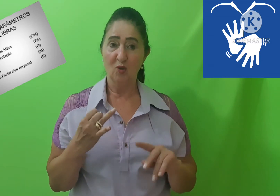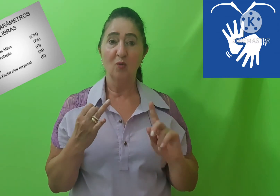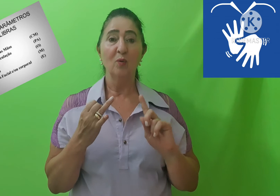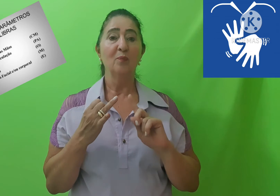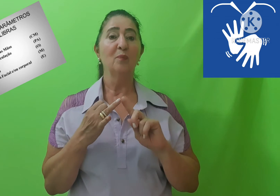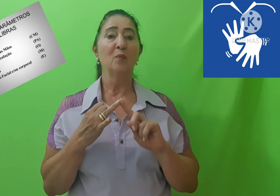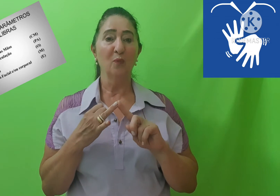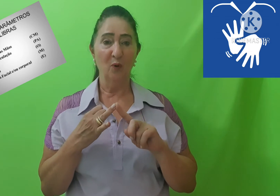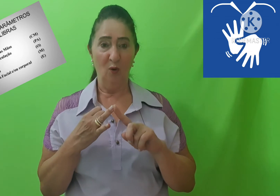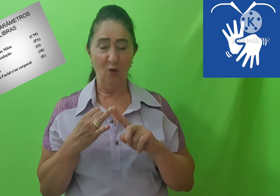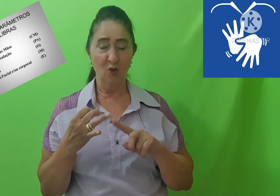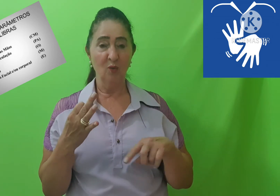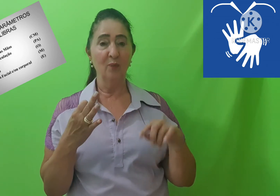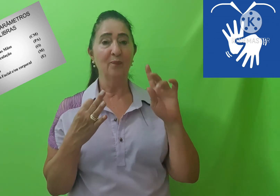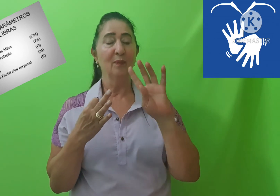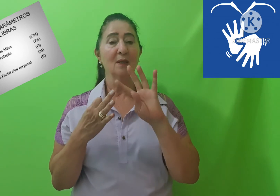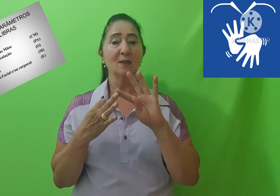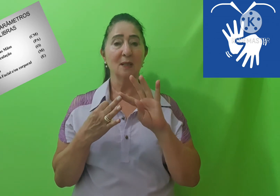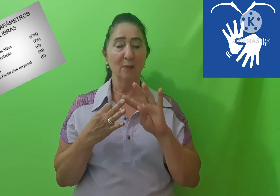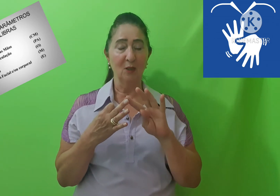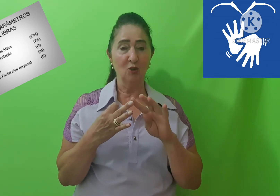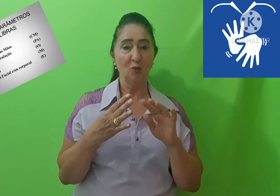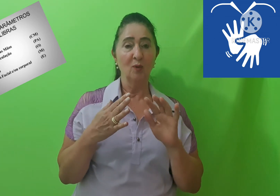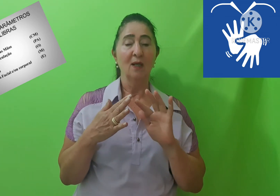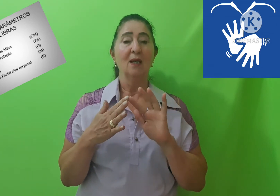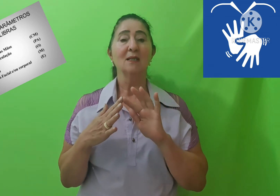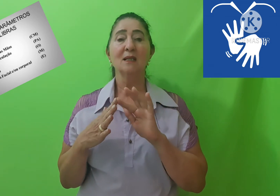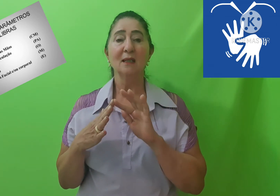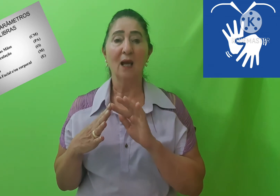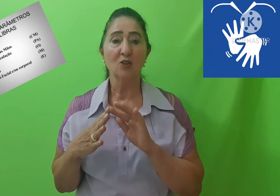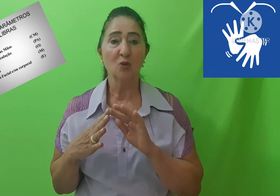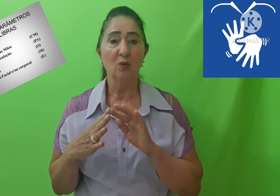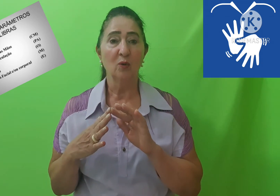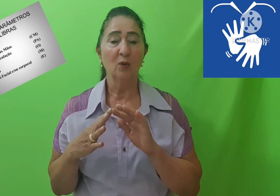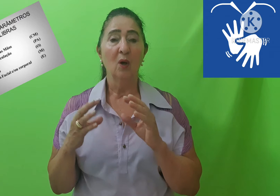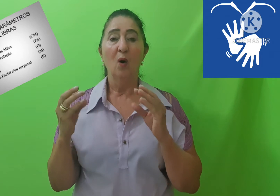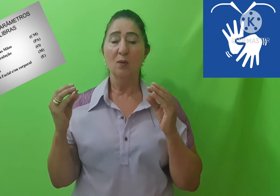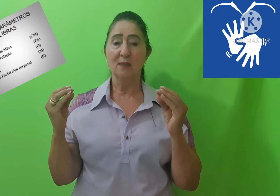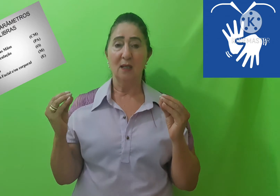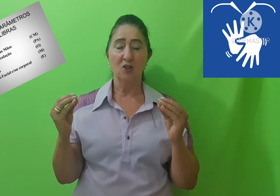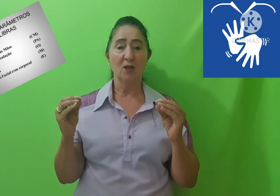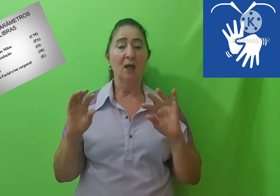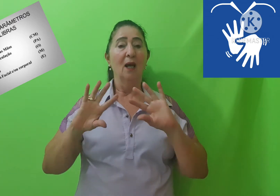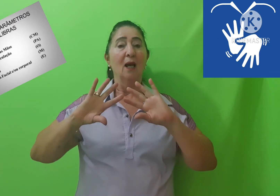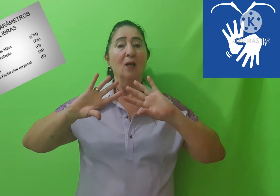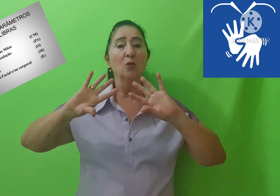Fonológico, morfológico, semântico, sintático, ou seja, do